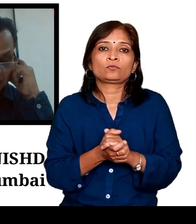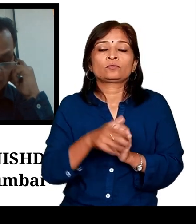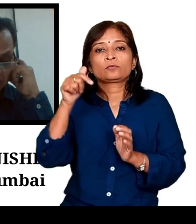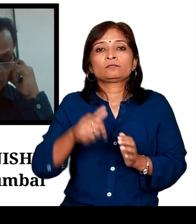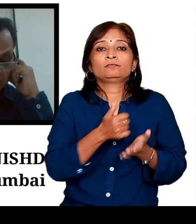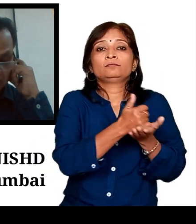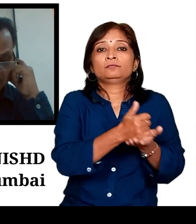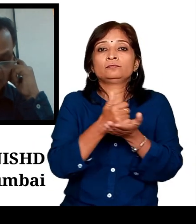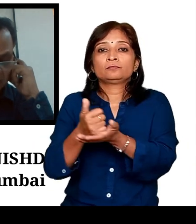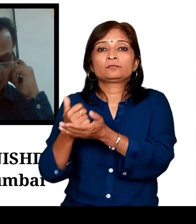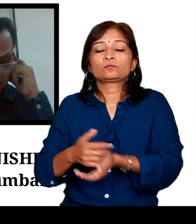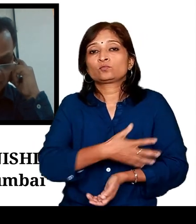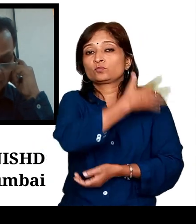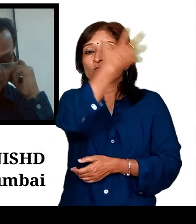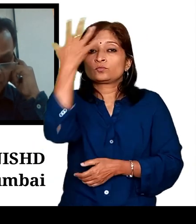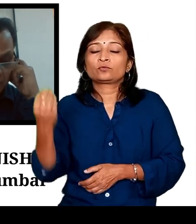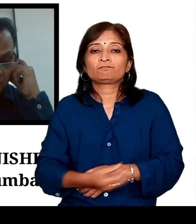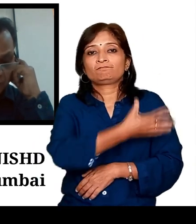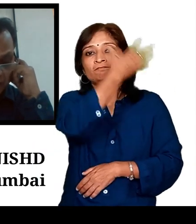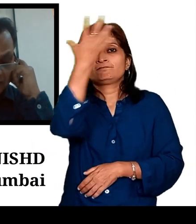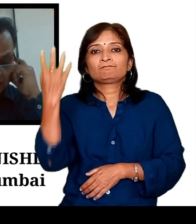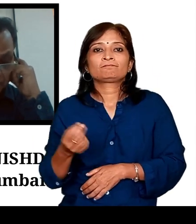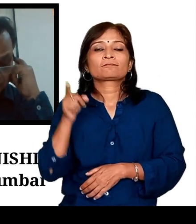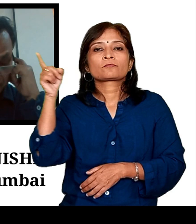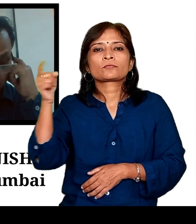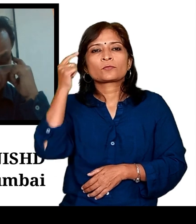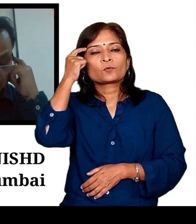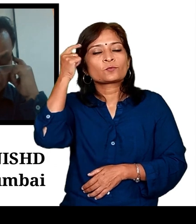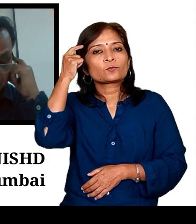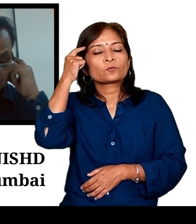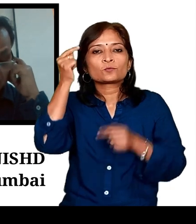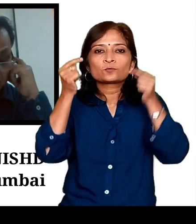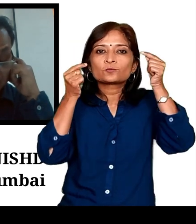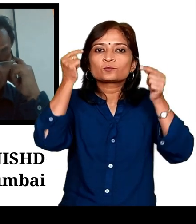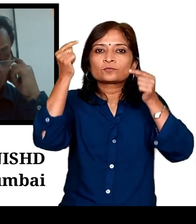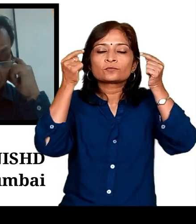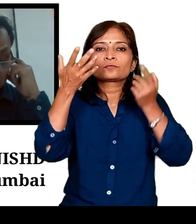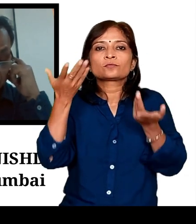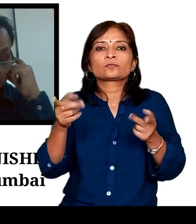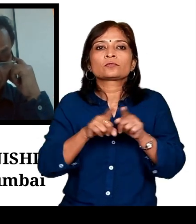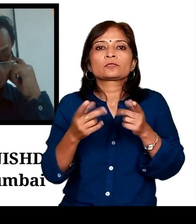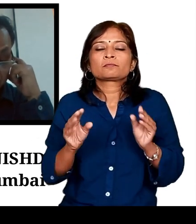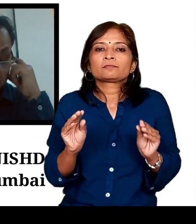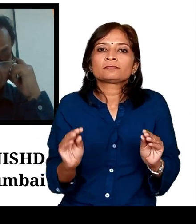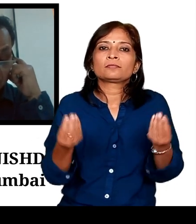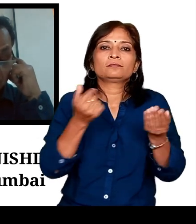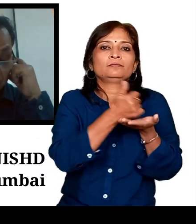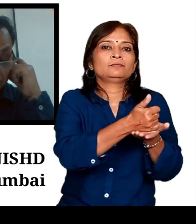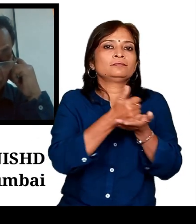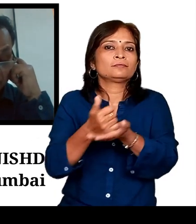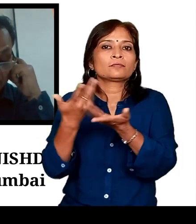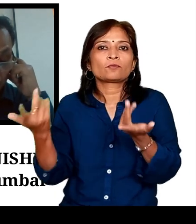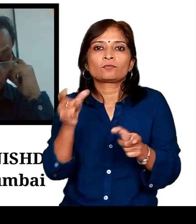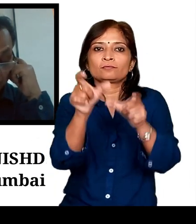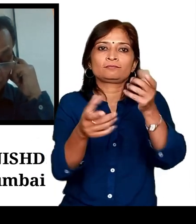सेवा देने के लिए, डे एंड नाइट इसके बारे में सोचते रहते हैं कि कैसे किस तरह से बेटर सर्विसेज